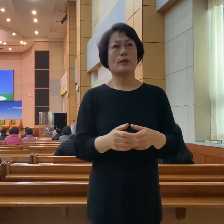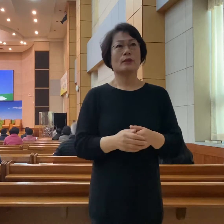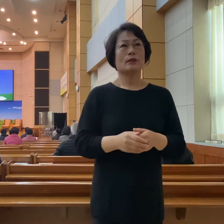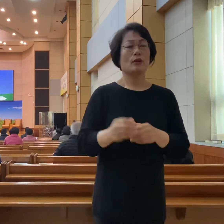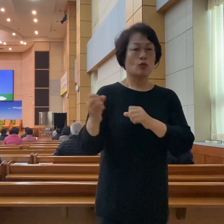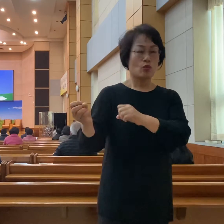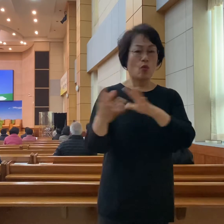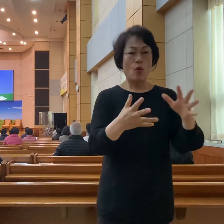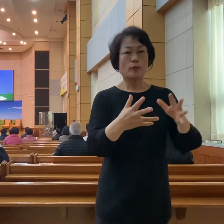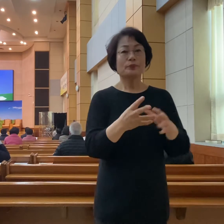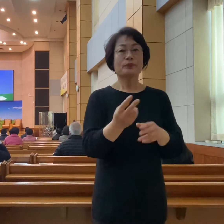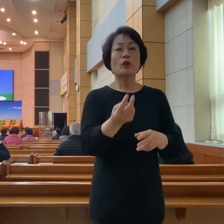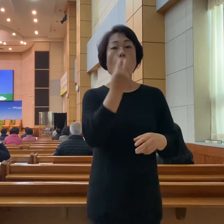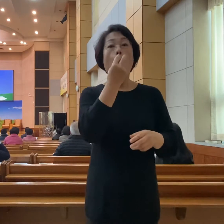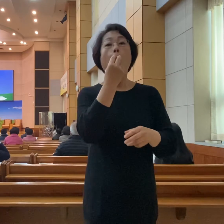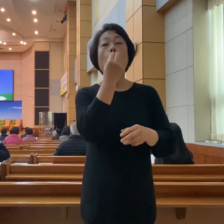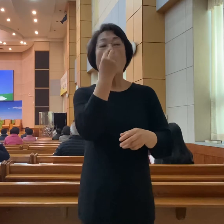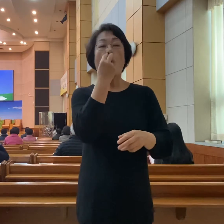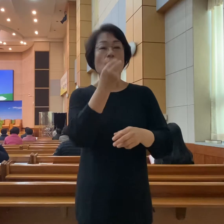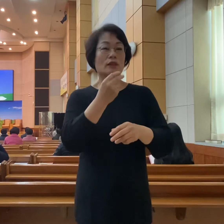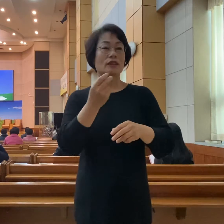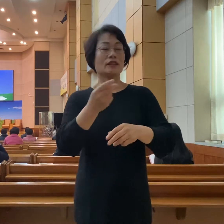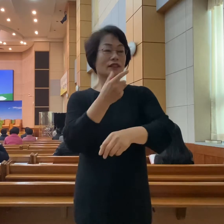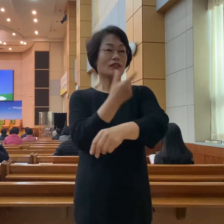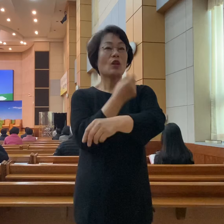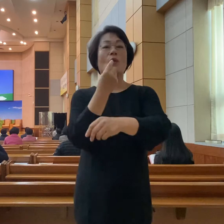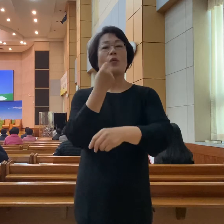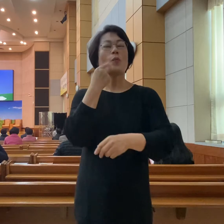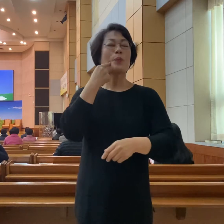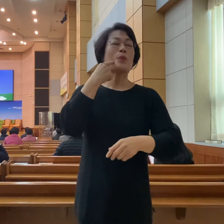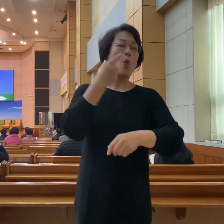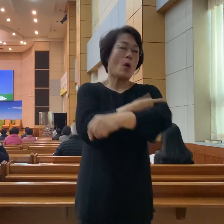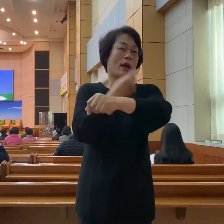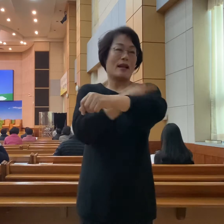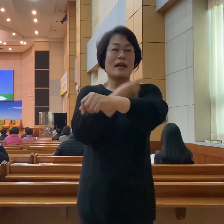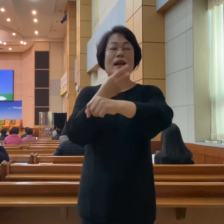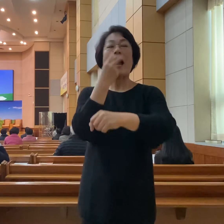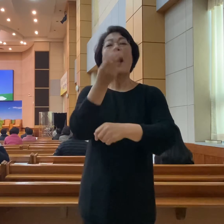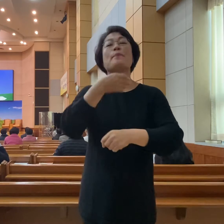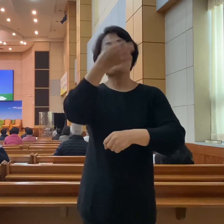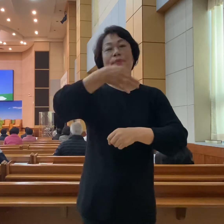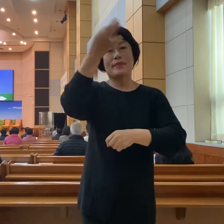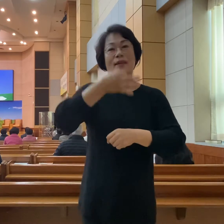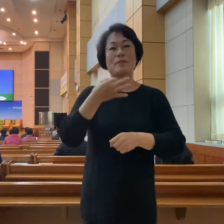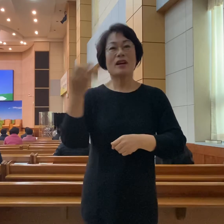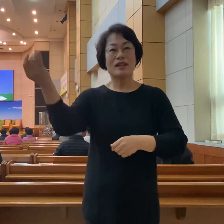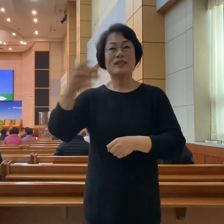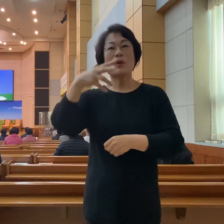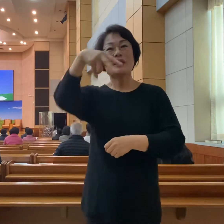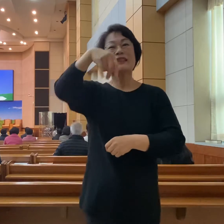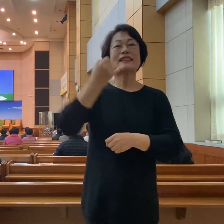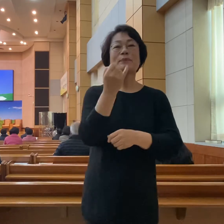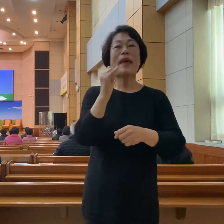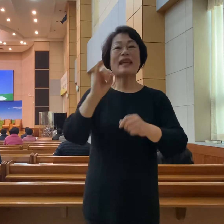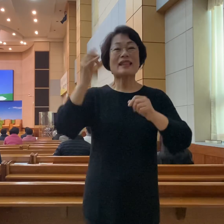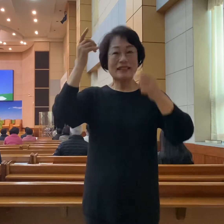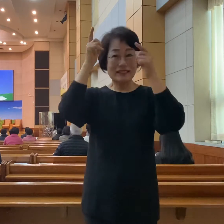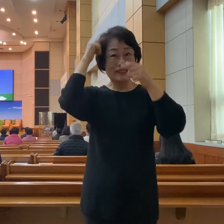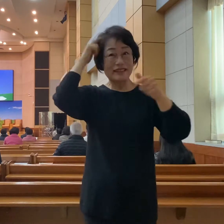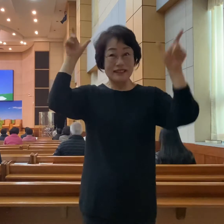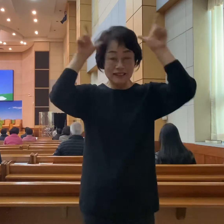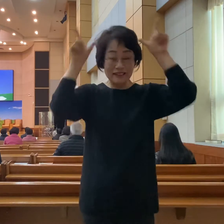스페인 독감이나 이런 것처럼 이제 독감 백신 맞으면서 지낸다는 이